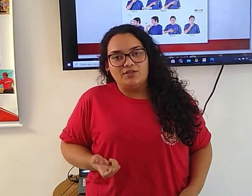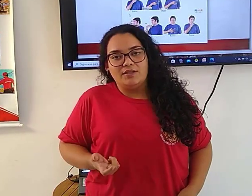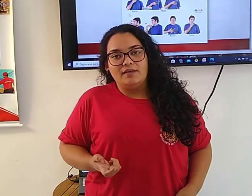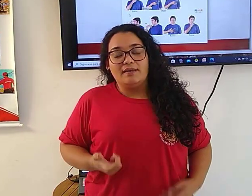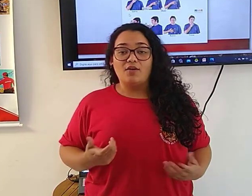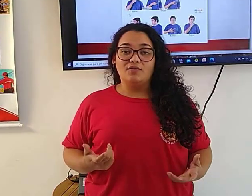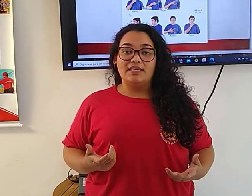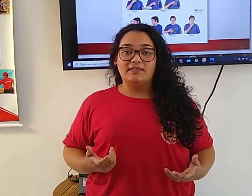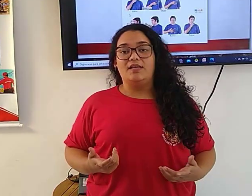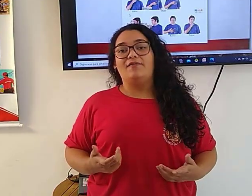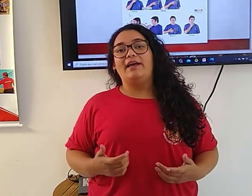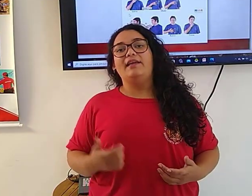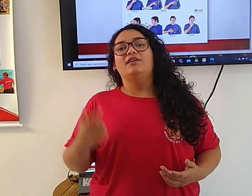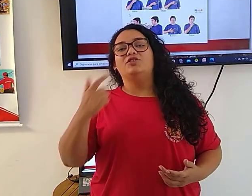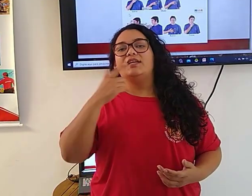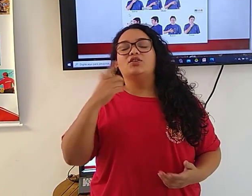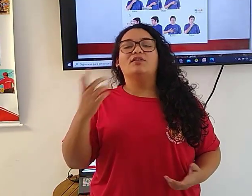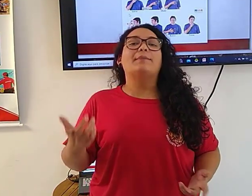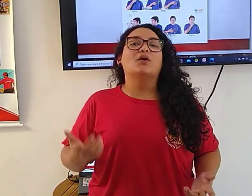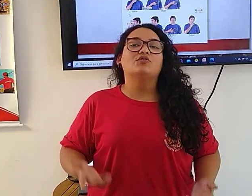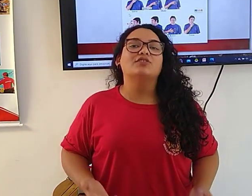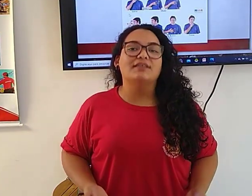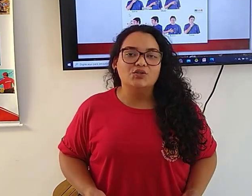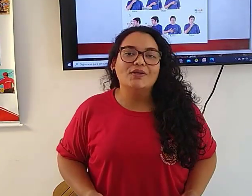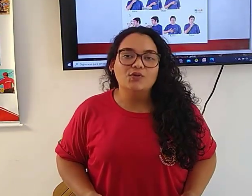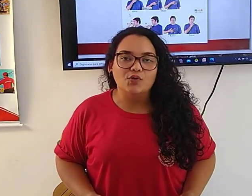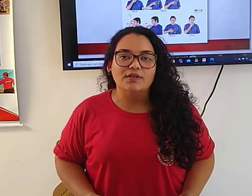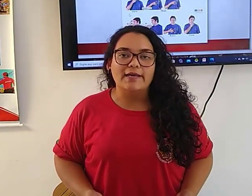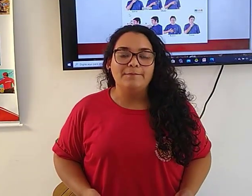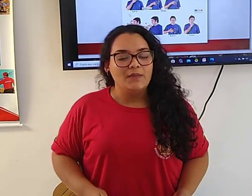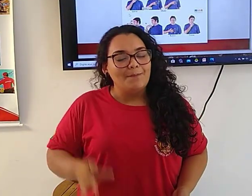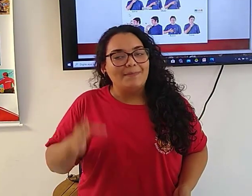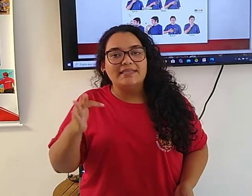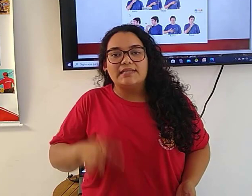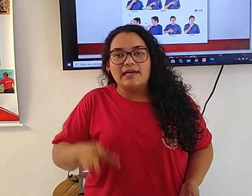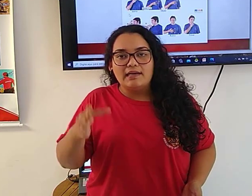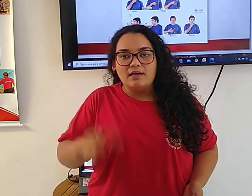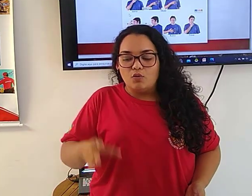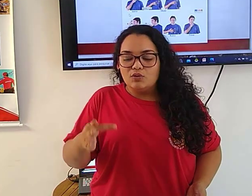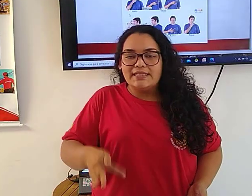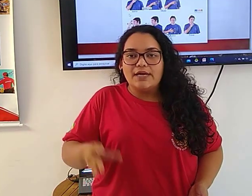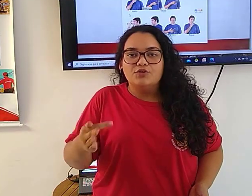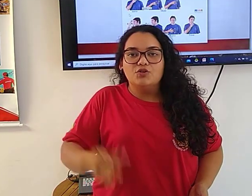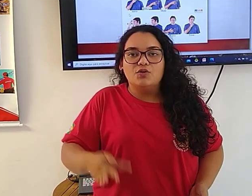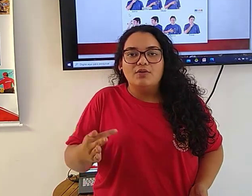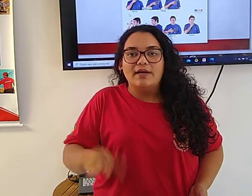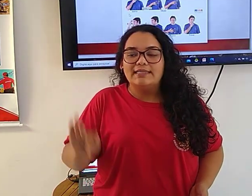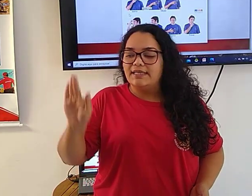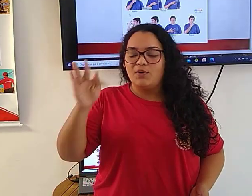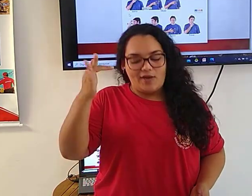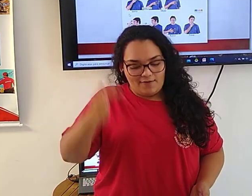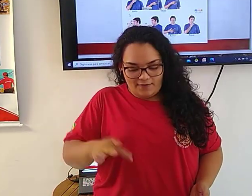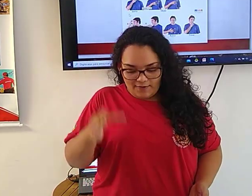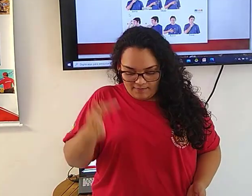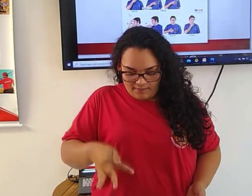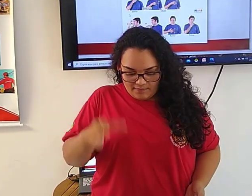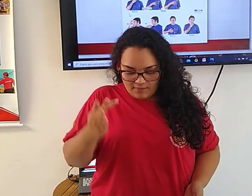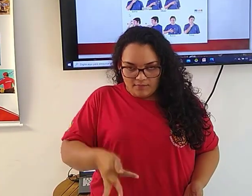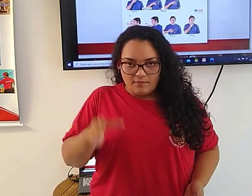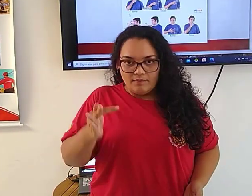dente. O que acontece? Você vai direcionar para onde que está a sua dor, né? Mas a O sinal de dor é sempre o F para baixo